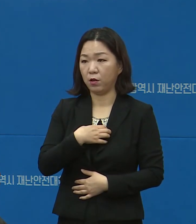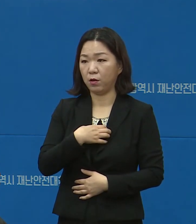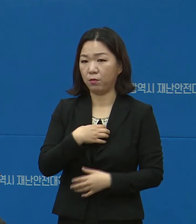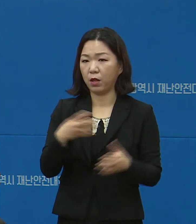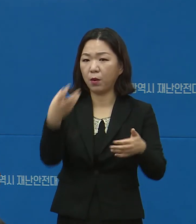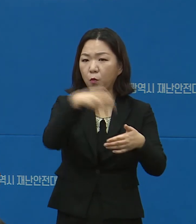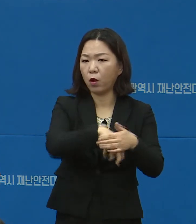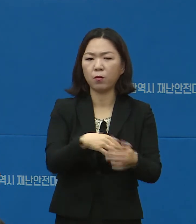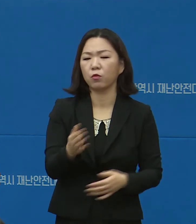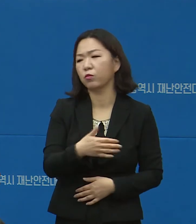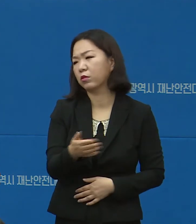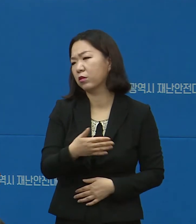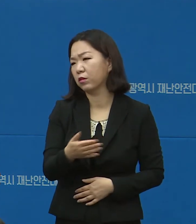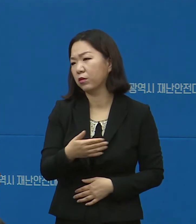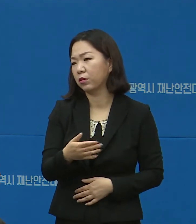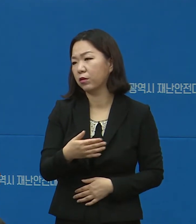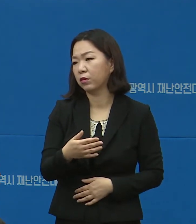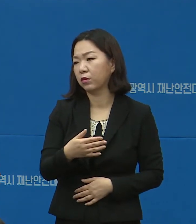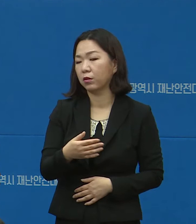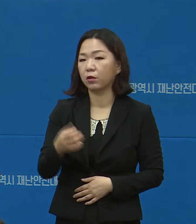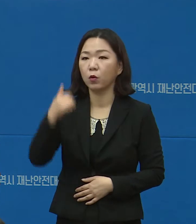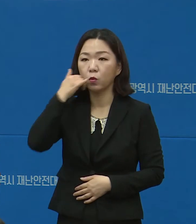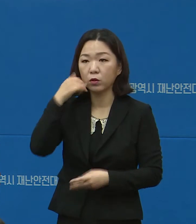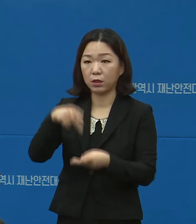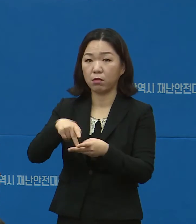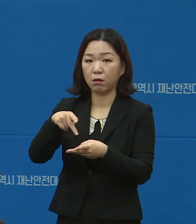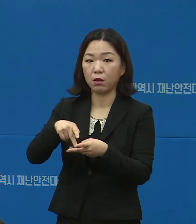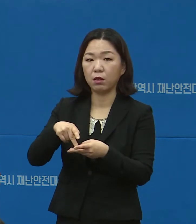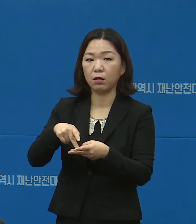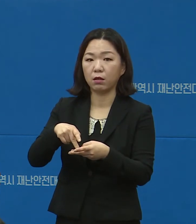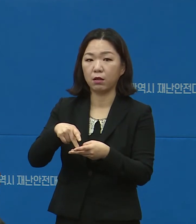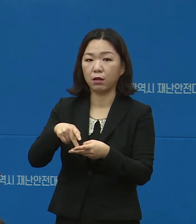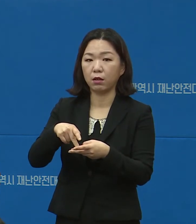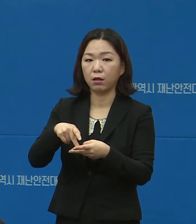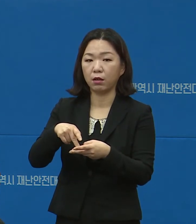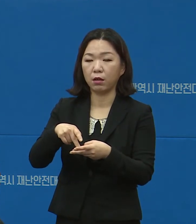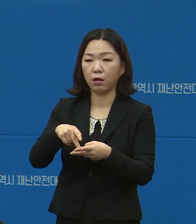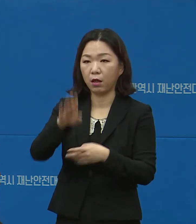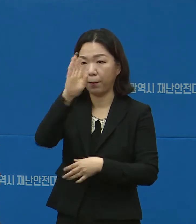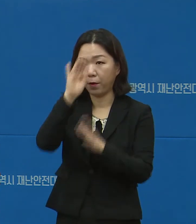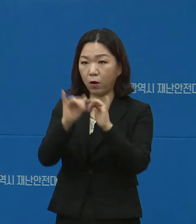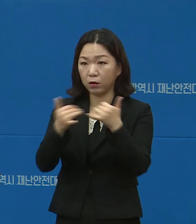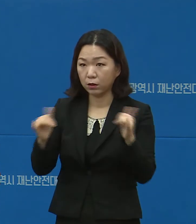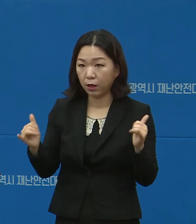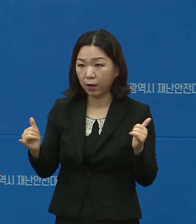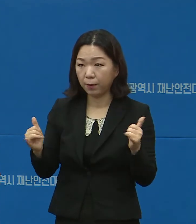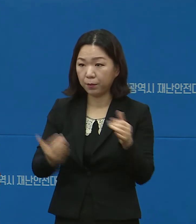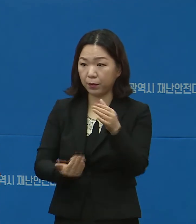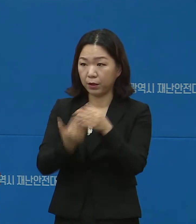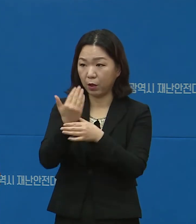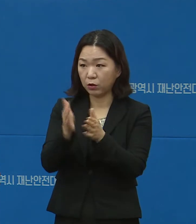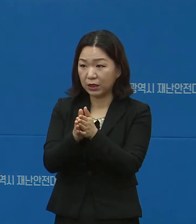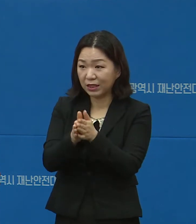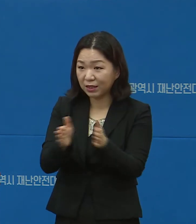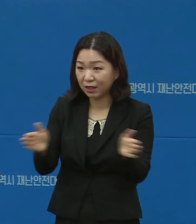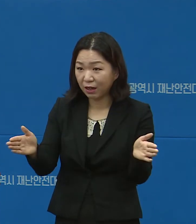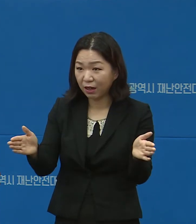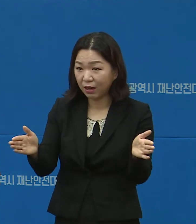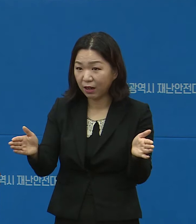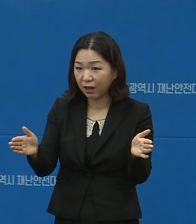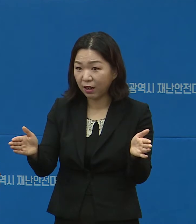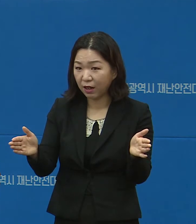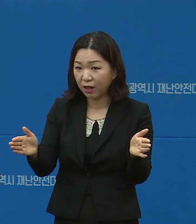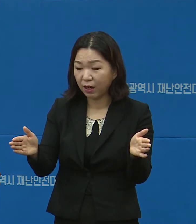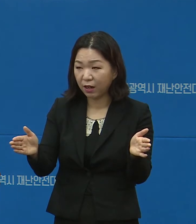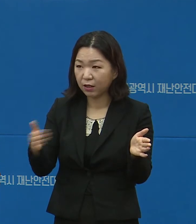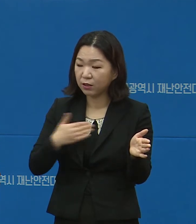속하지 않았습니다. 그리고 콜센터에서 확진 환자가 나오기 시작한 것이